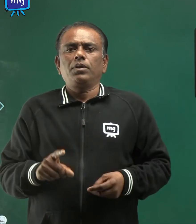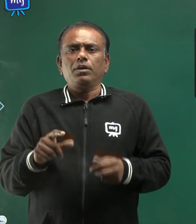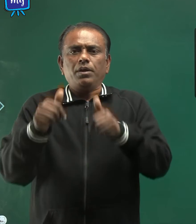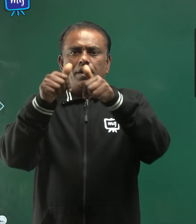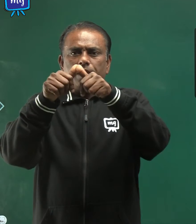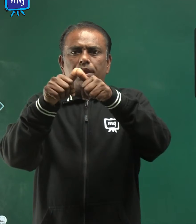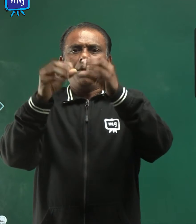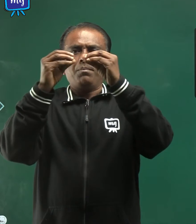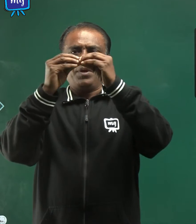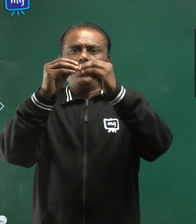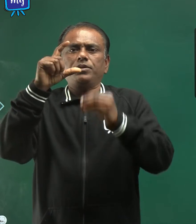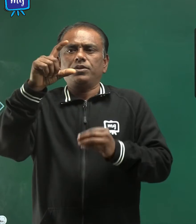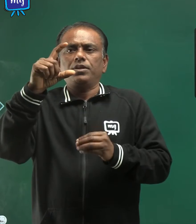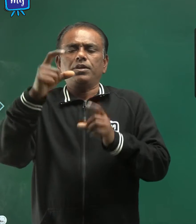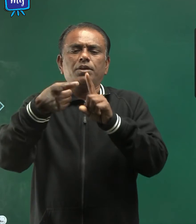ABC की